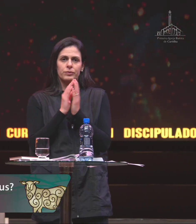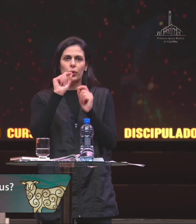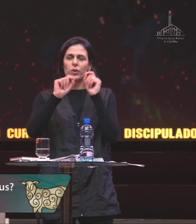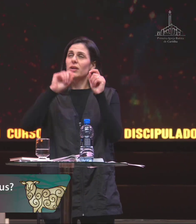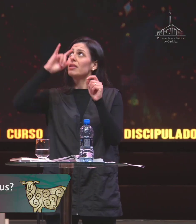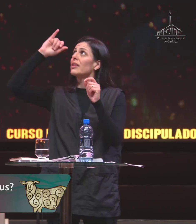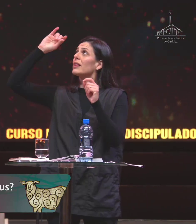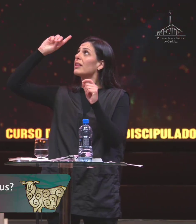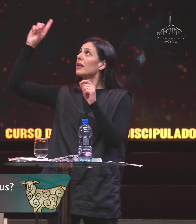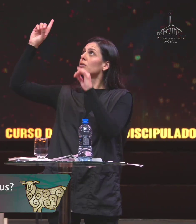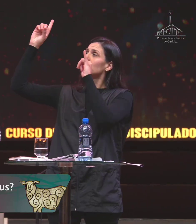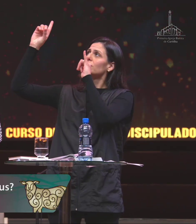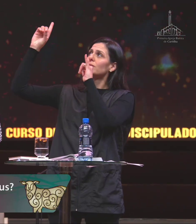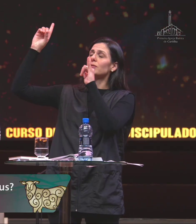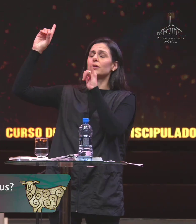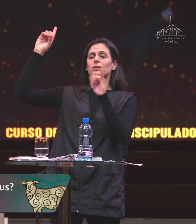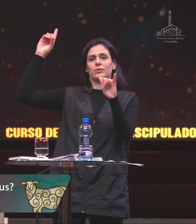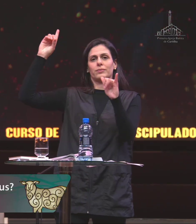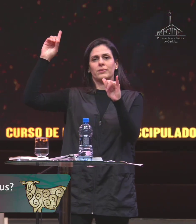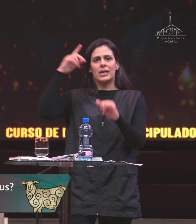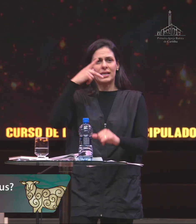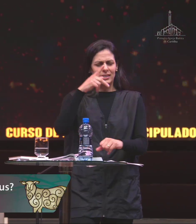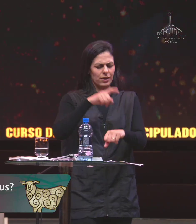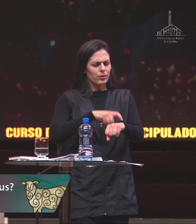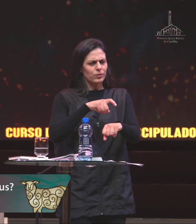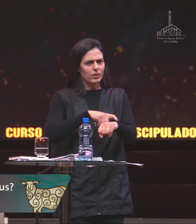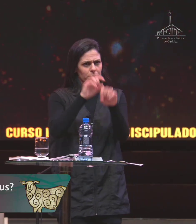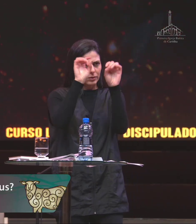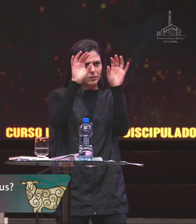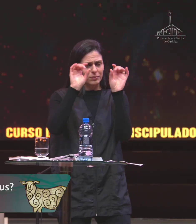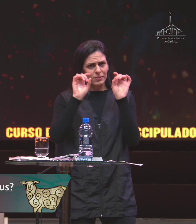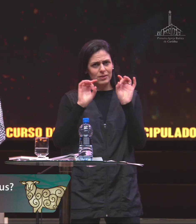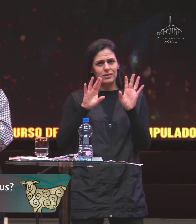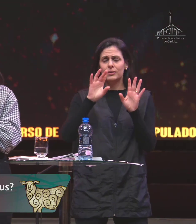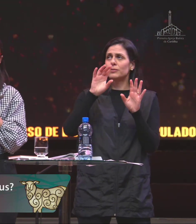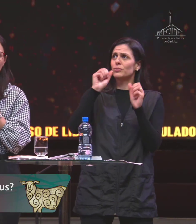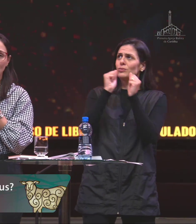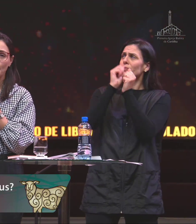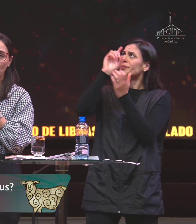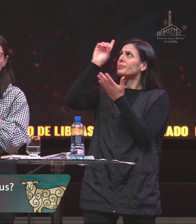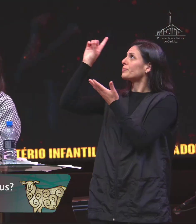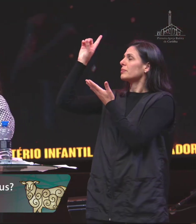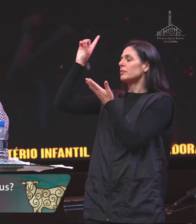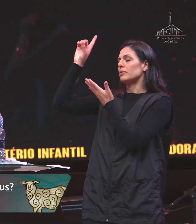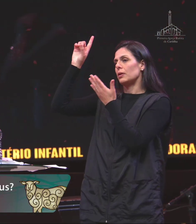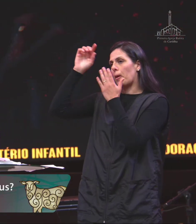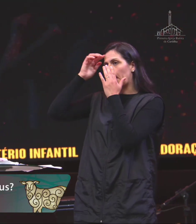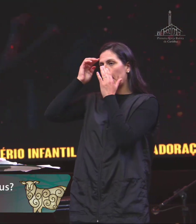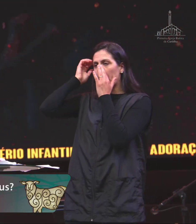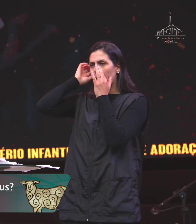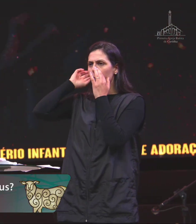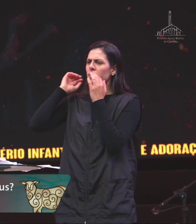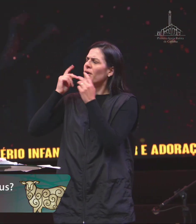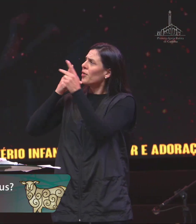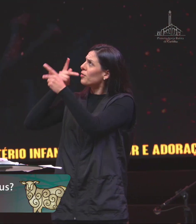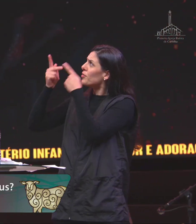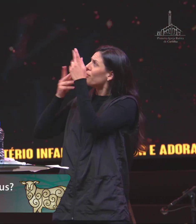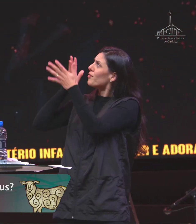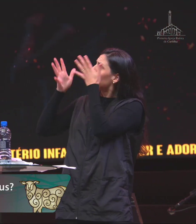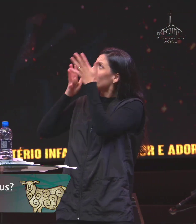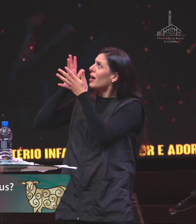3 pessoas que eu nunca tinha imaginado na minha vida em ter, em